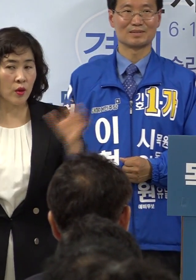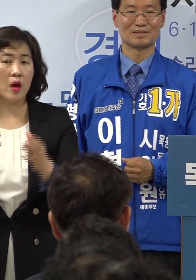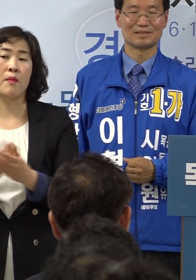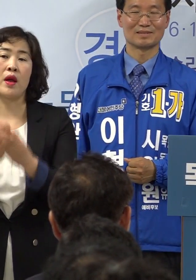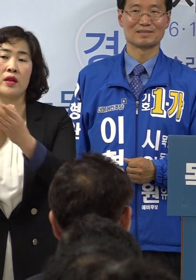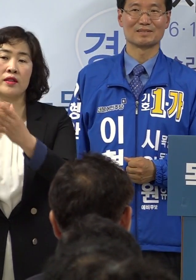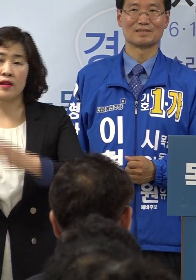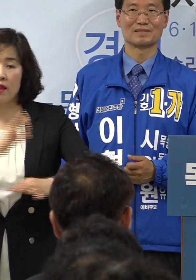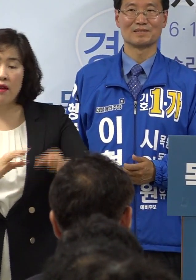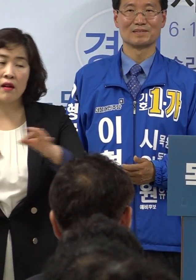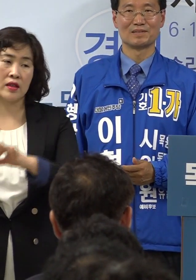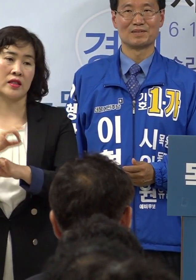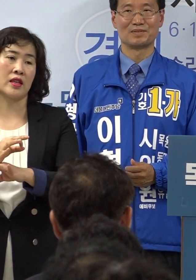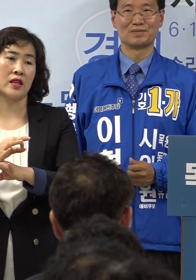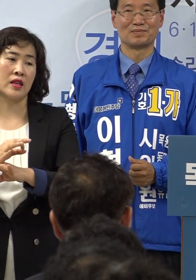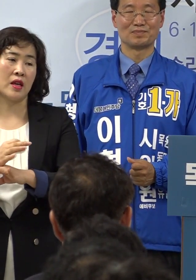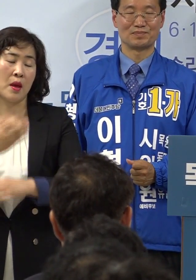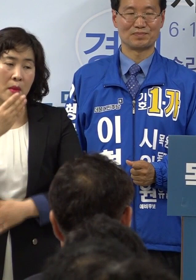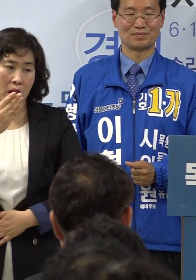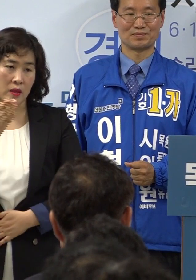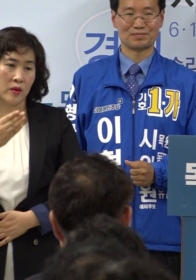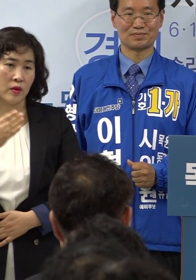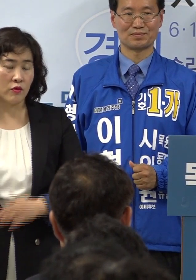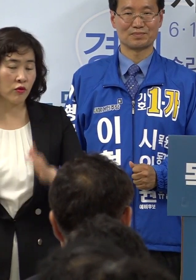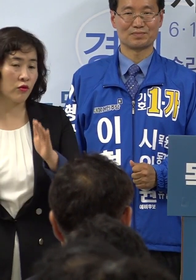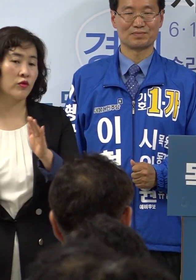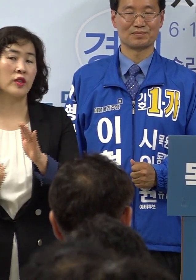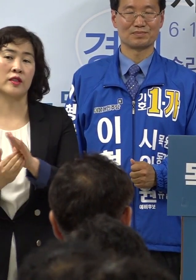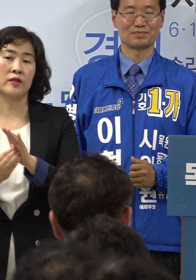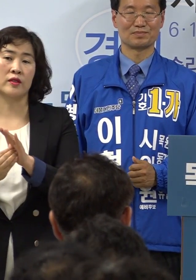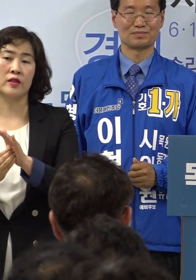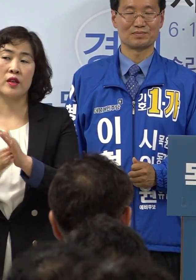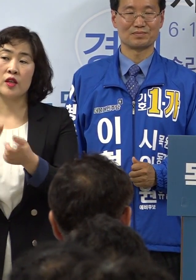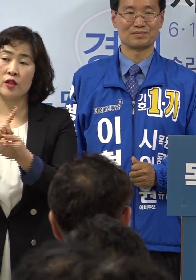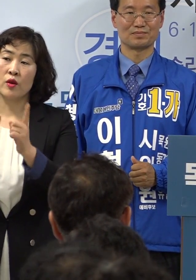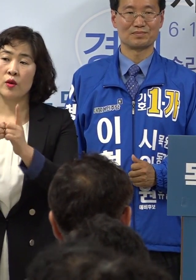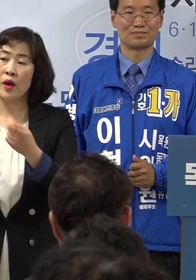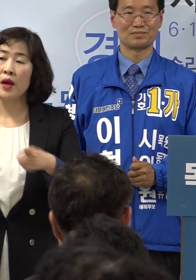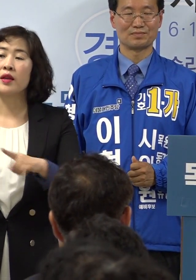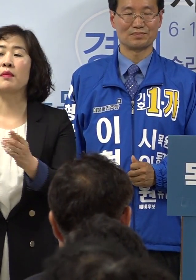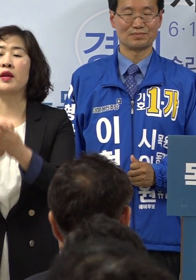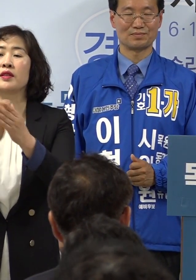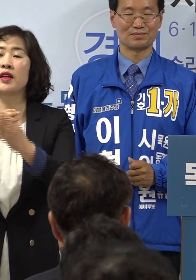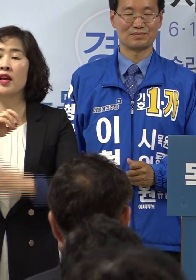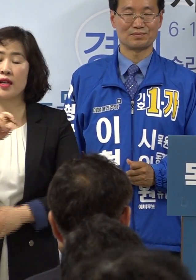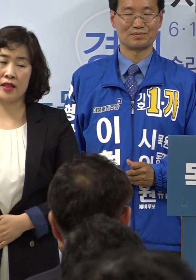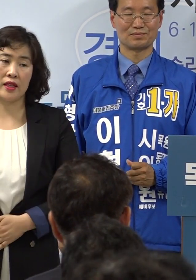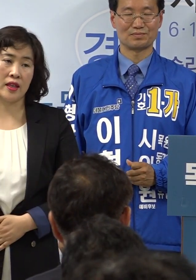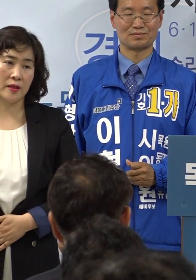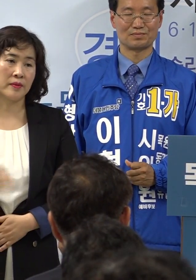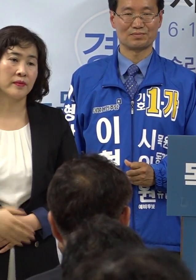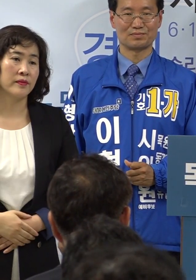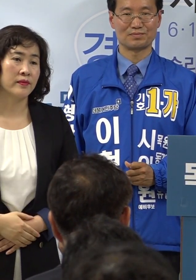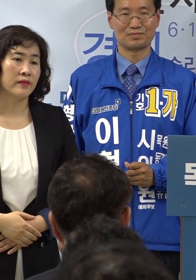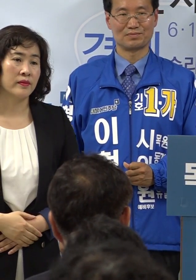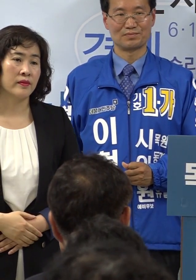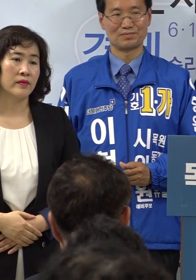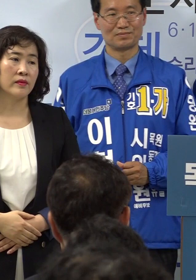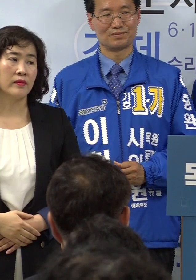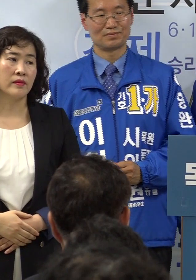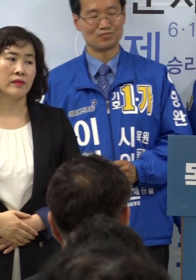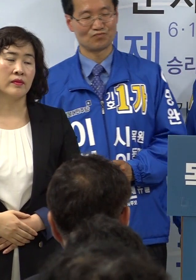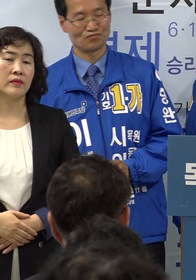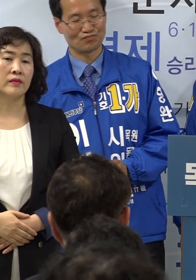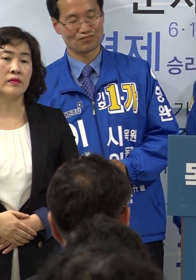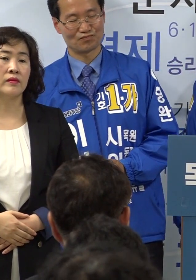종합발전 경제 지도를 구축해서 서로 상생하겠다라는 것입니다.